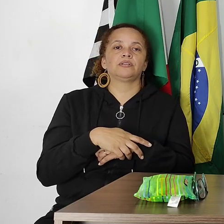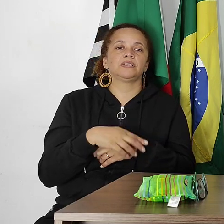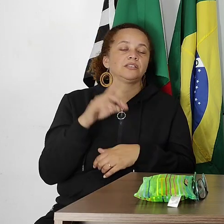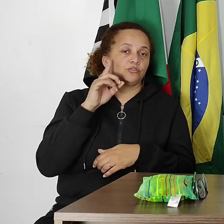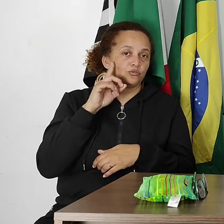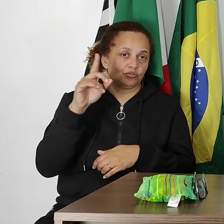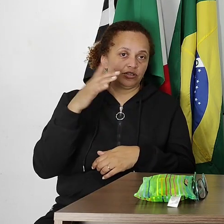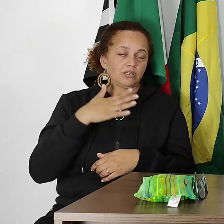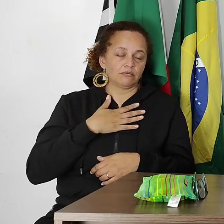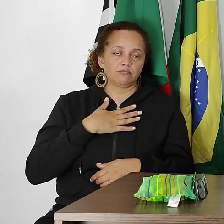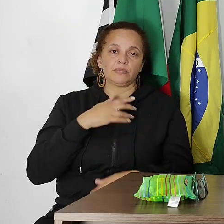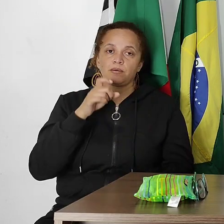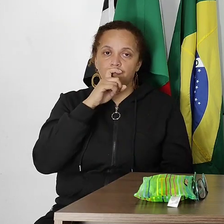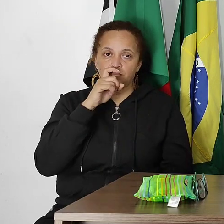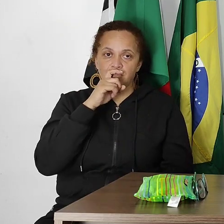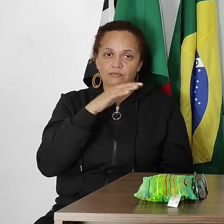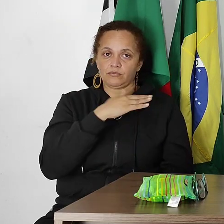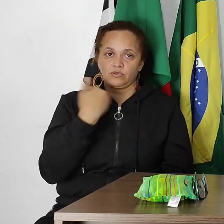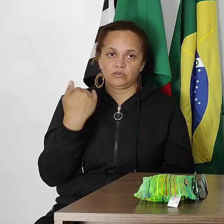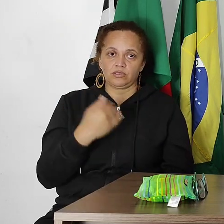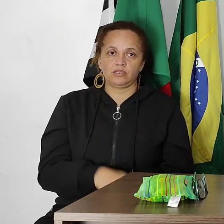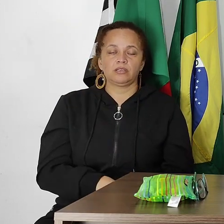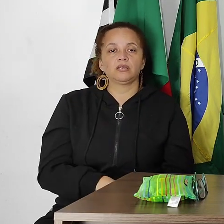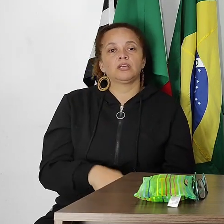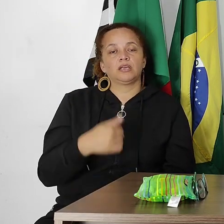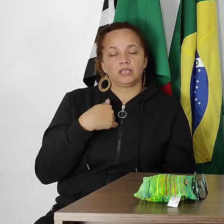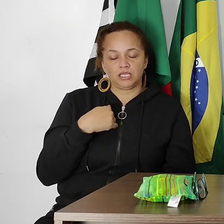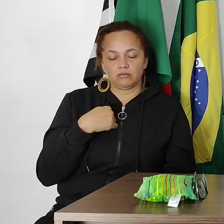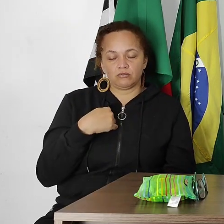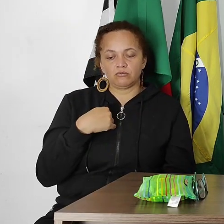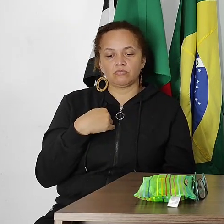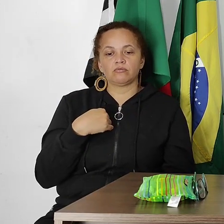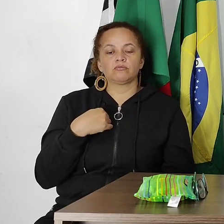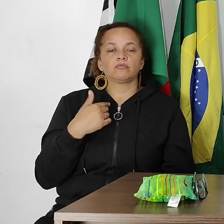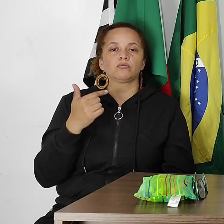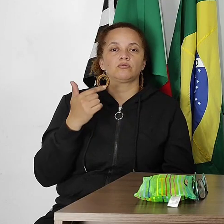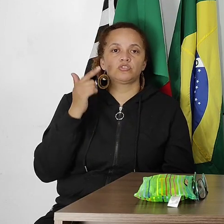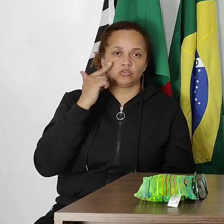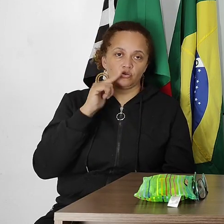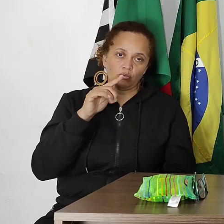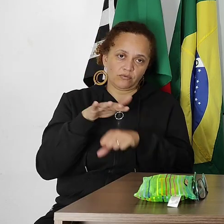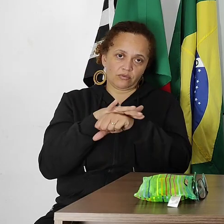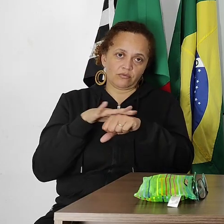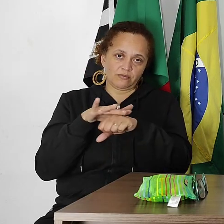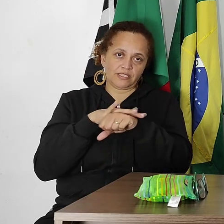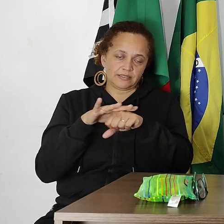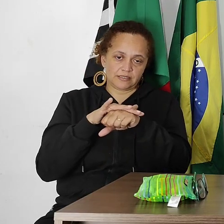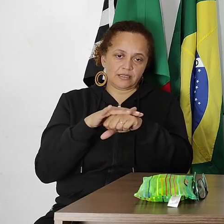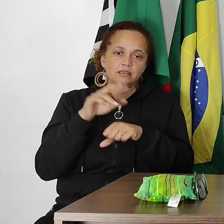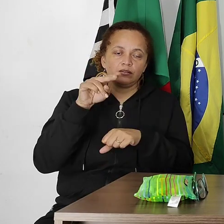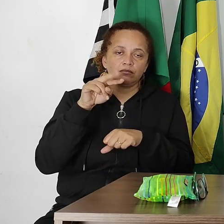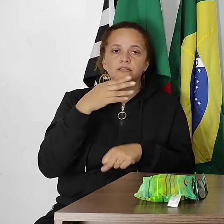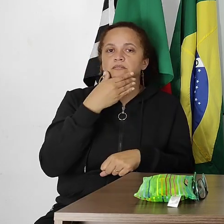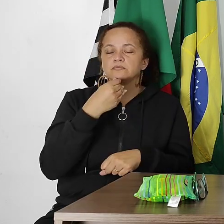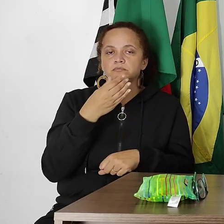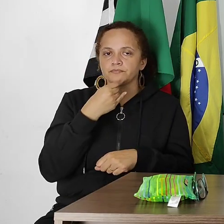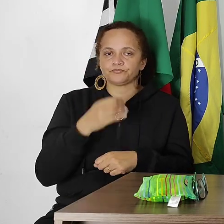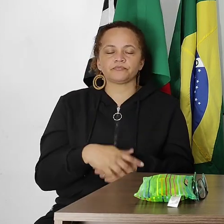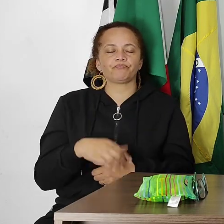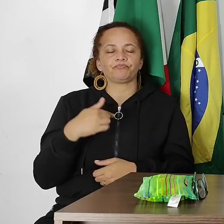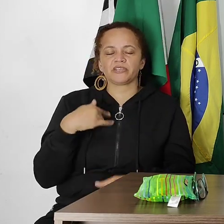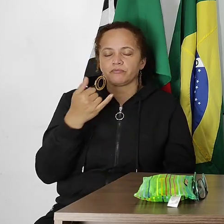pai faleceu, eu e o meu irmão voltamos a conversar. Eu perdoei ele, choramos muito,